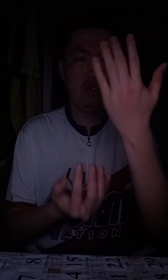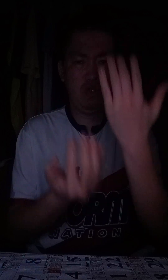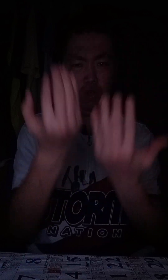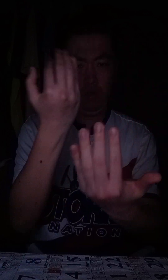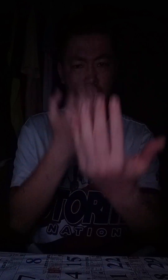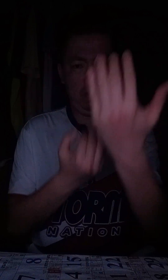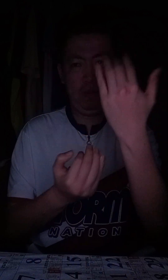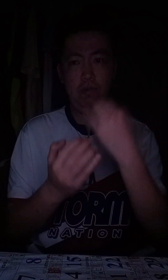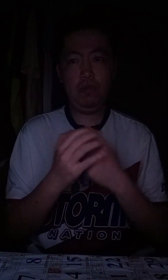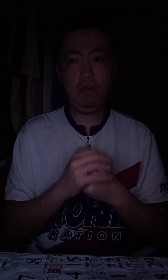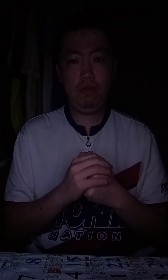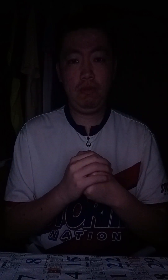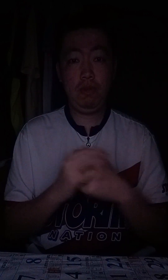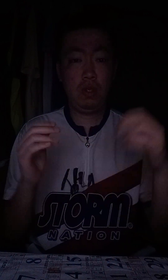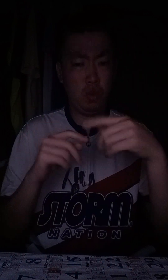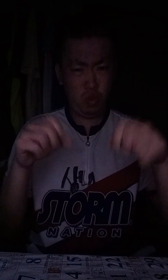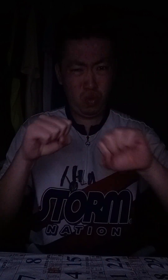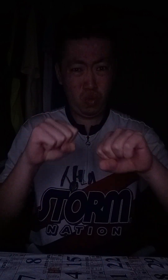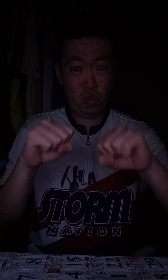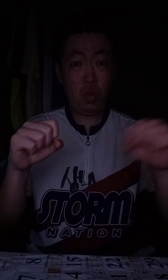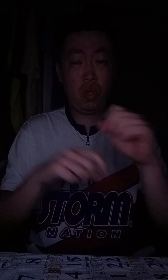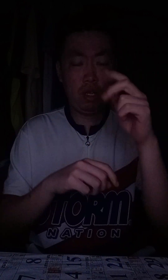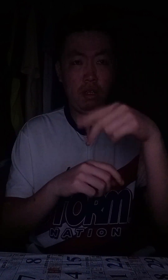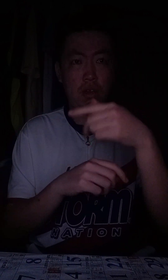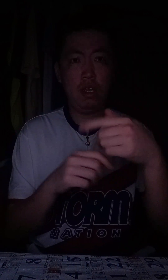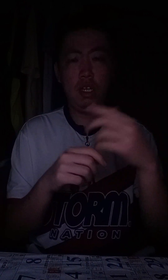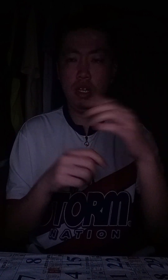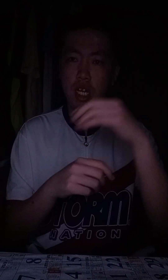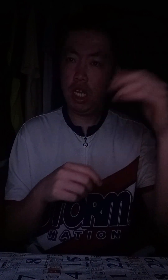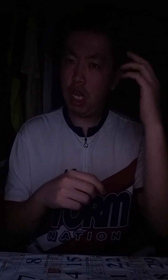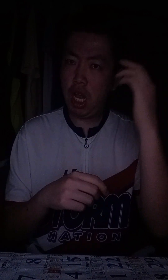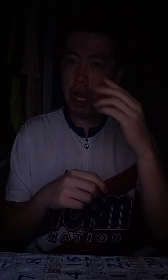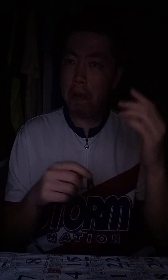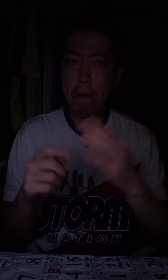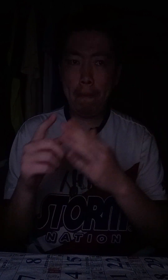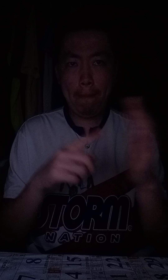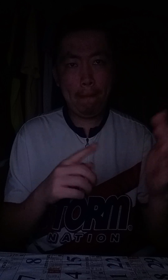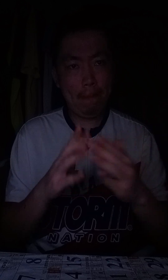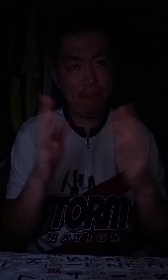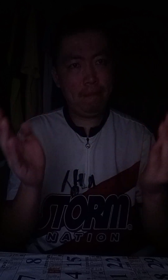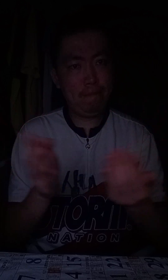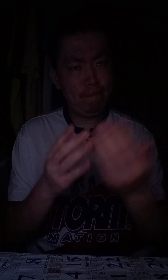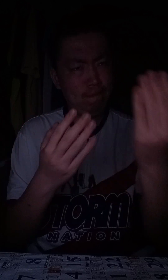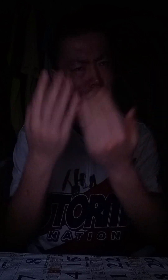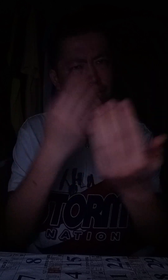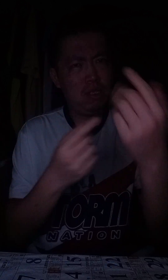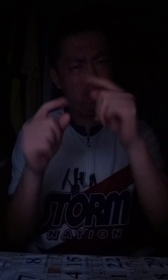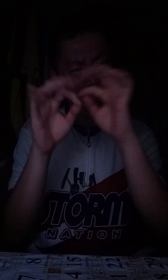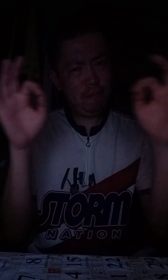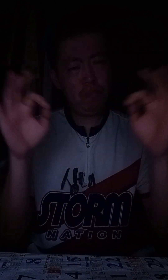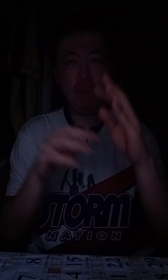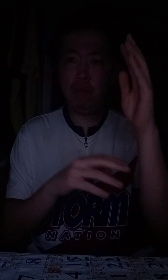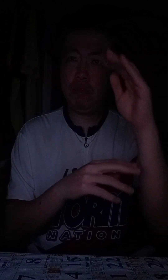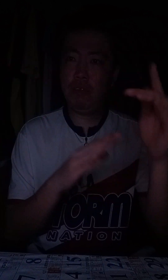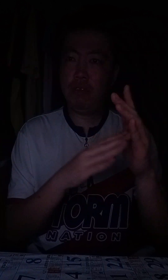났습니다. 오토바이 보관 창고로 쓰이던 곳인데 건물 전체로 연기가 퍼지면서 주민